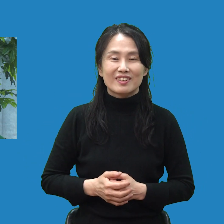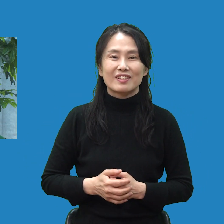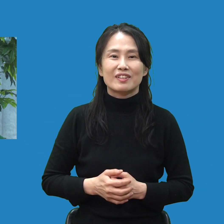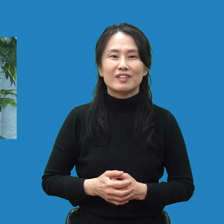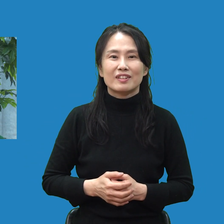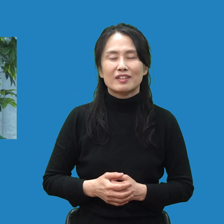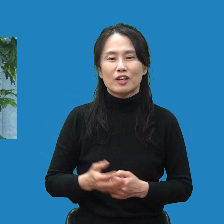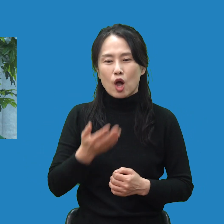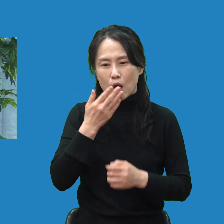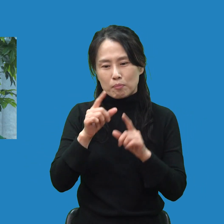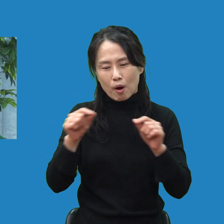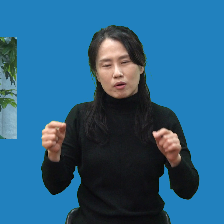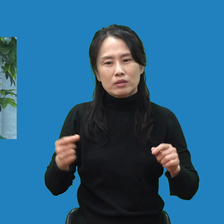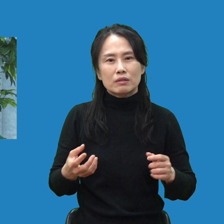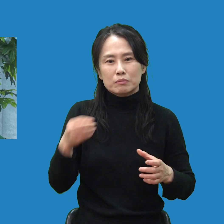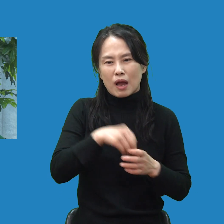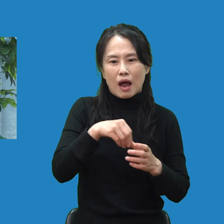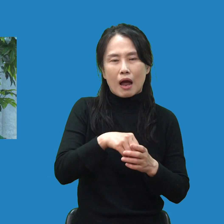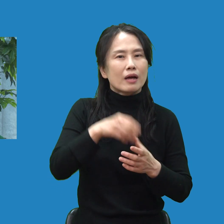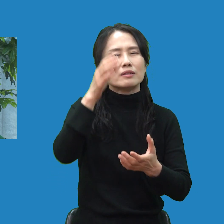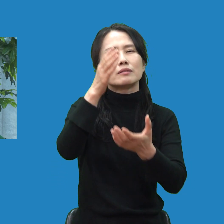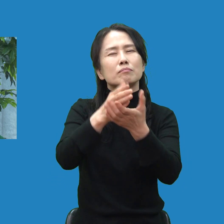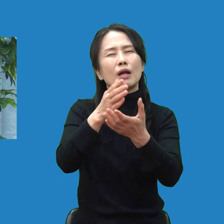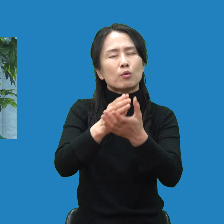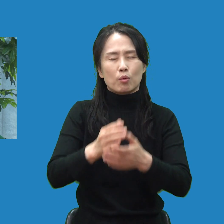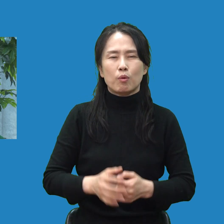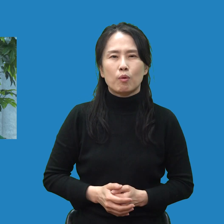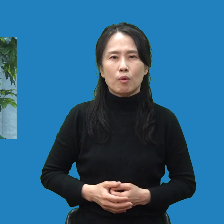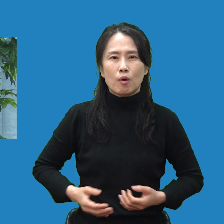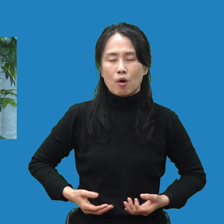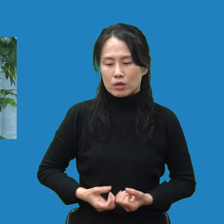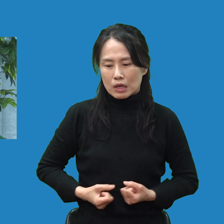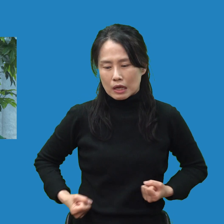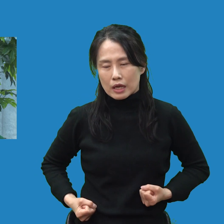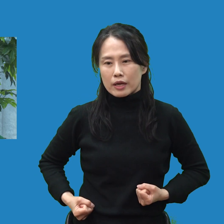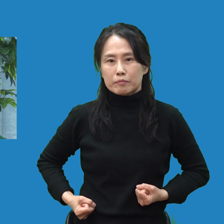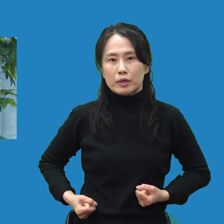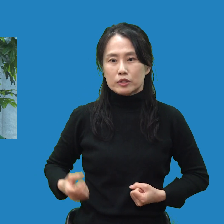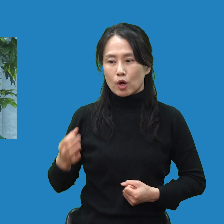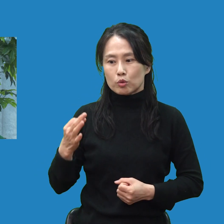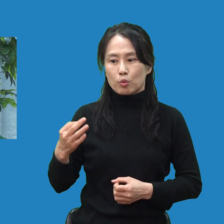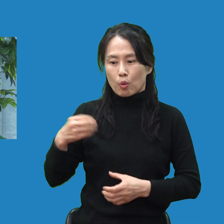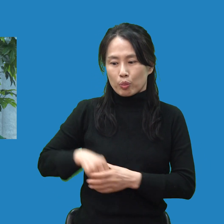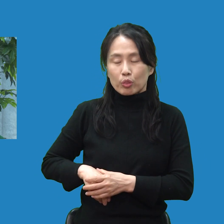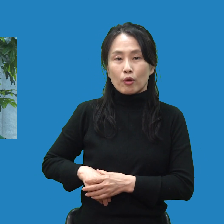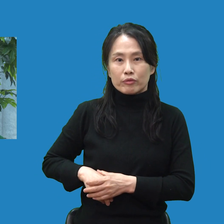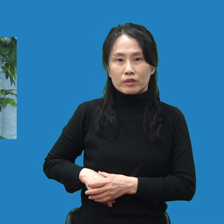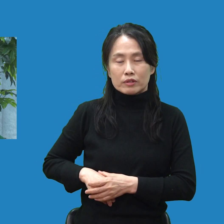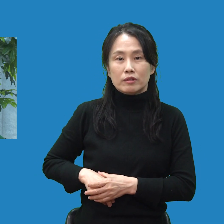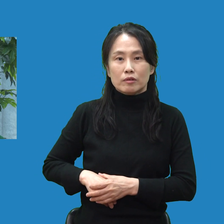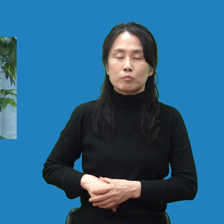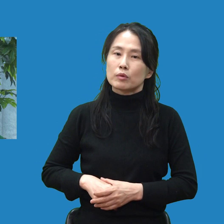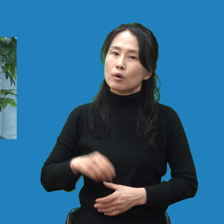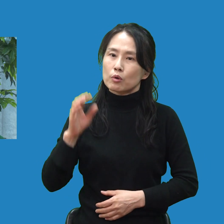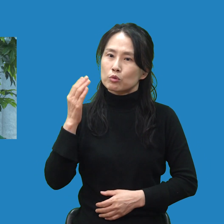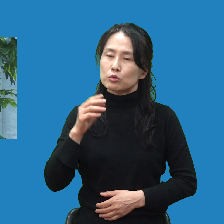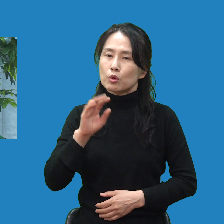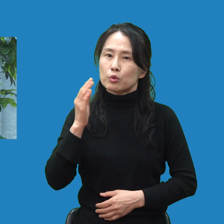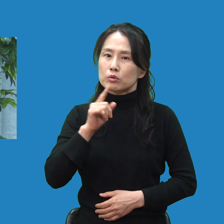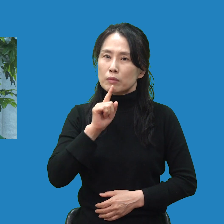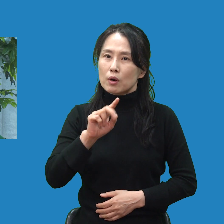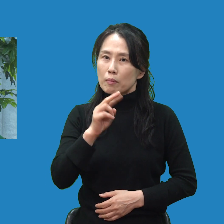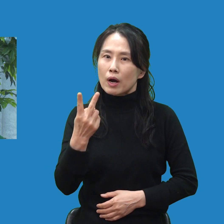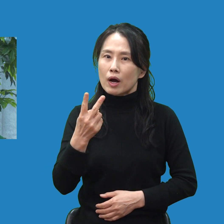먹을 음식 가지지 말고 허리에 두르는 돈전대, 요즘으로 말하면 신용카드라고 할 수